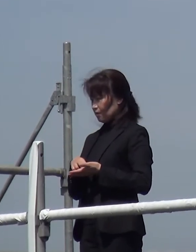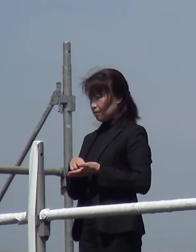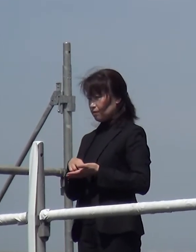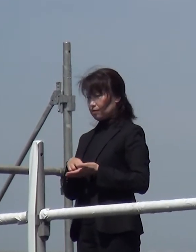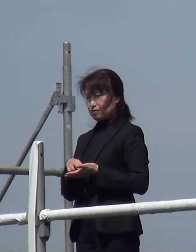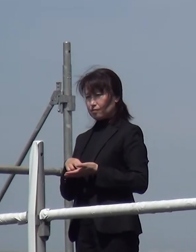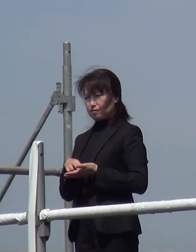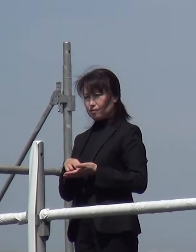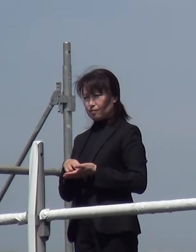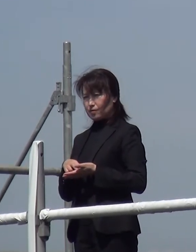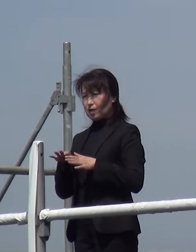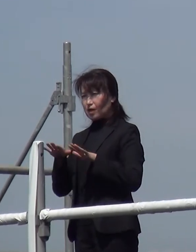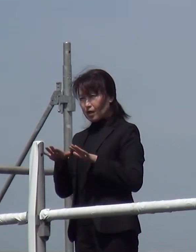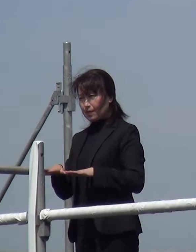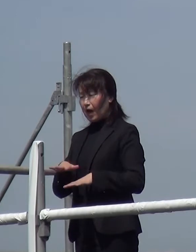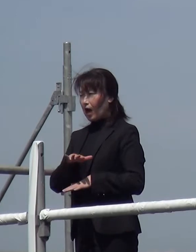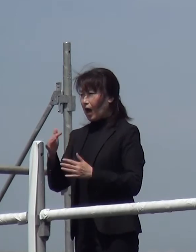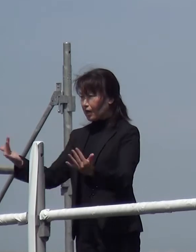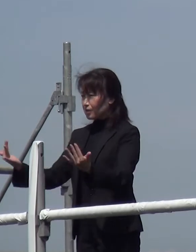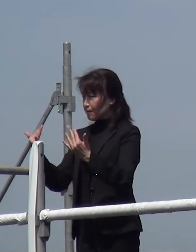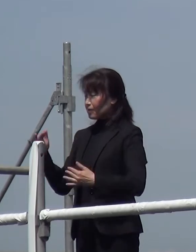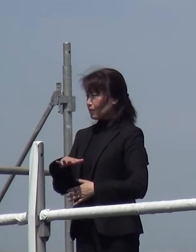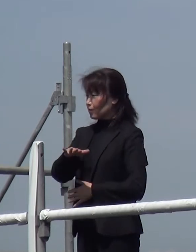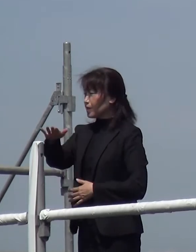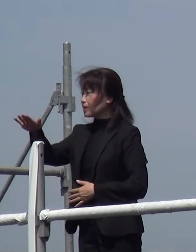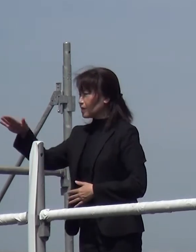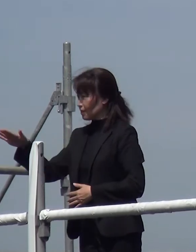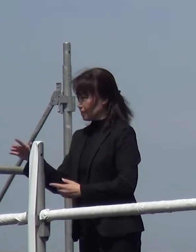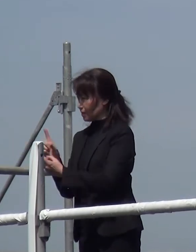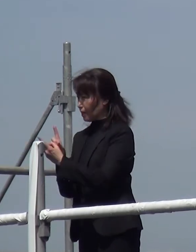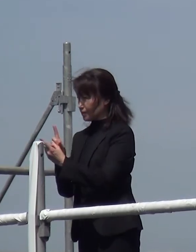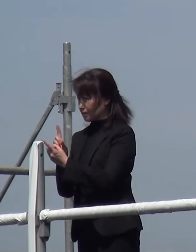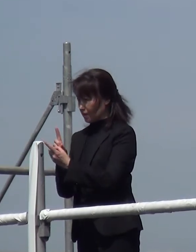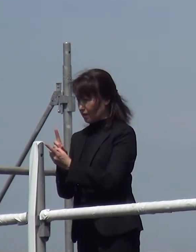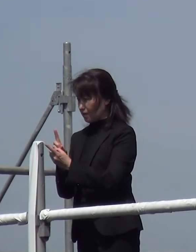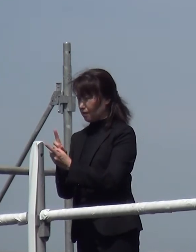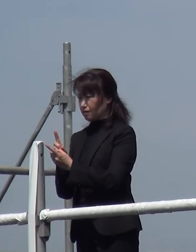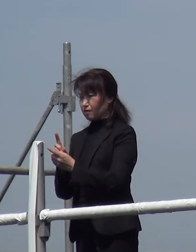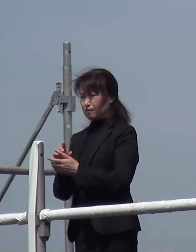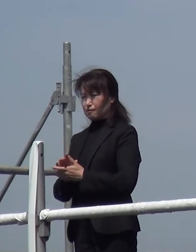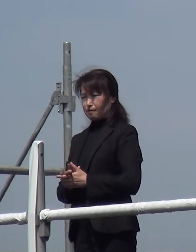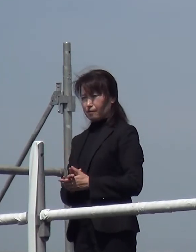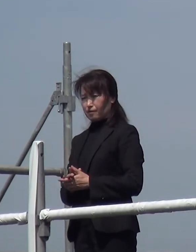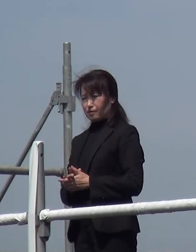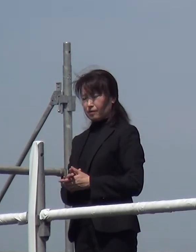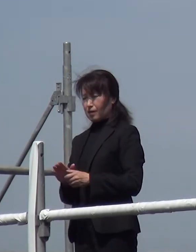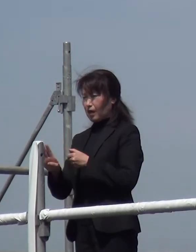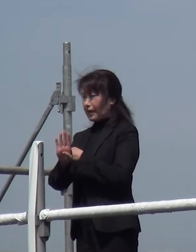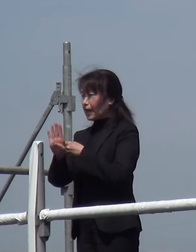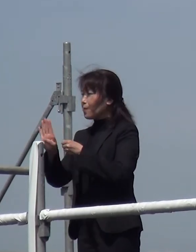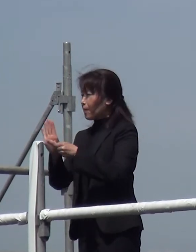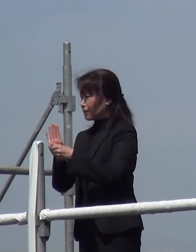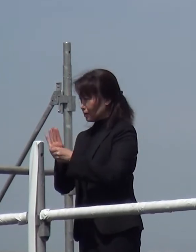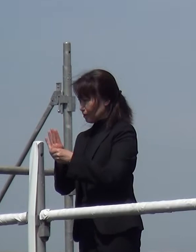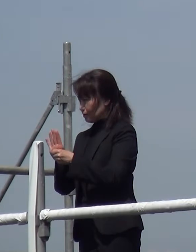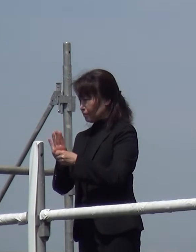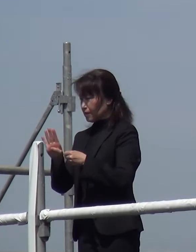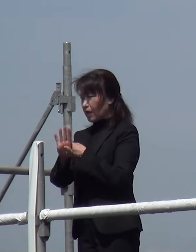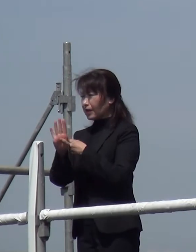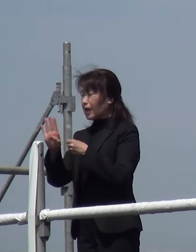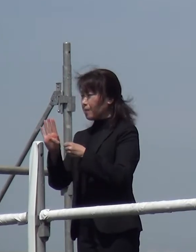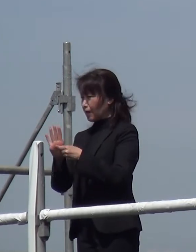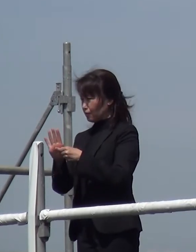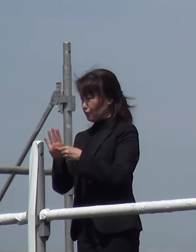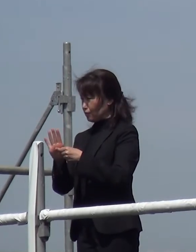ちここに集まっていられる人たちを含めて、原爆についてあるいは原